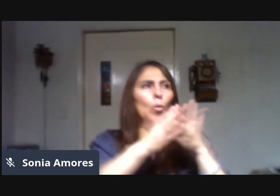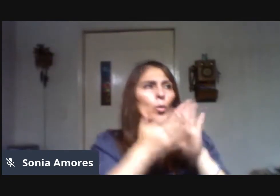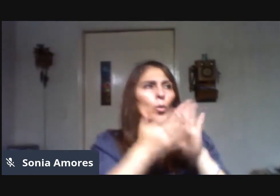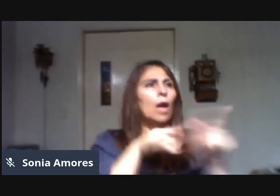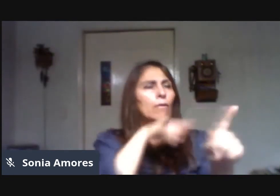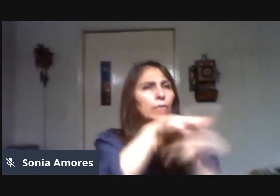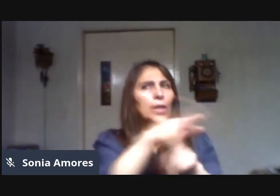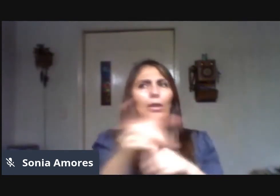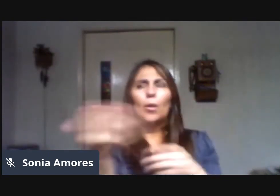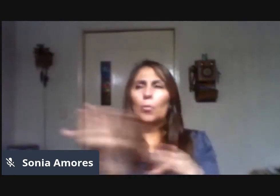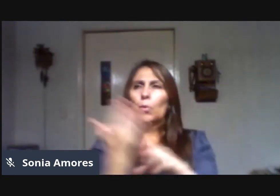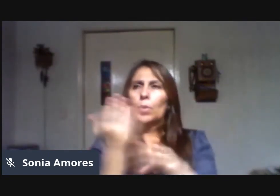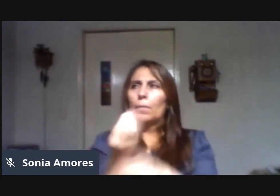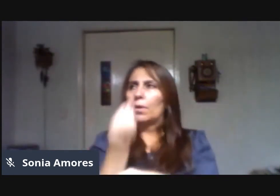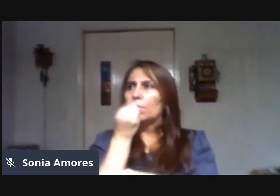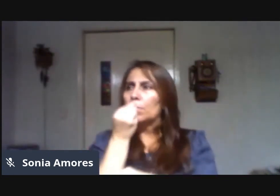alimento